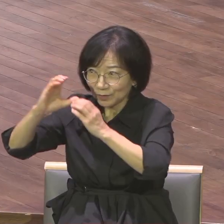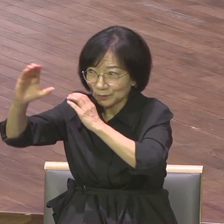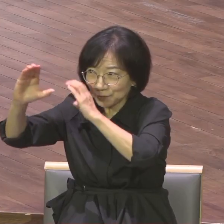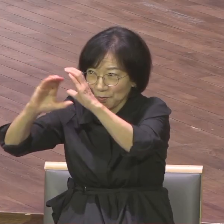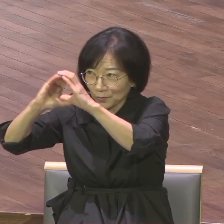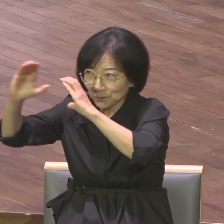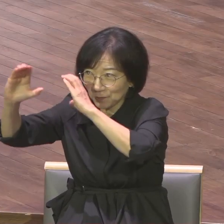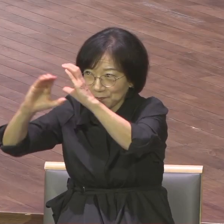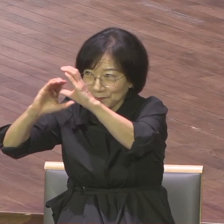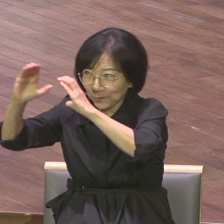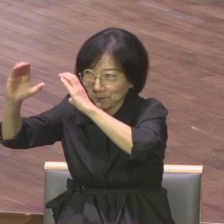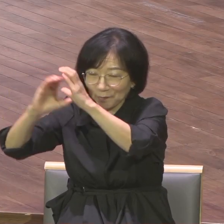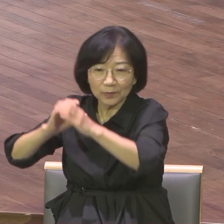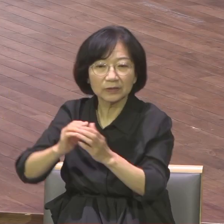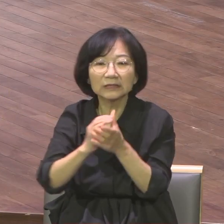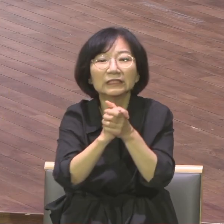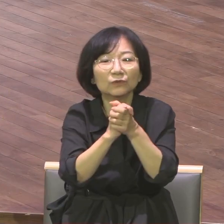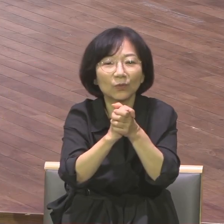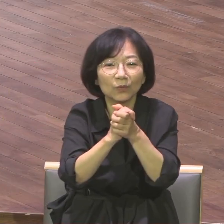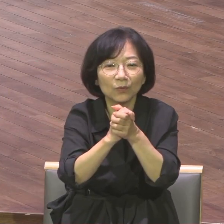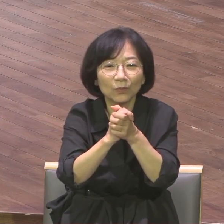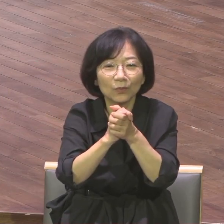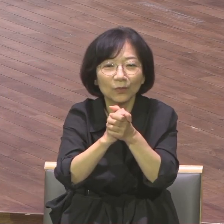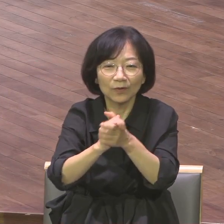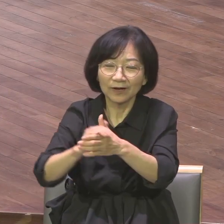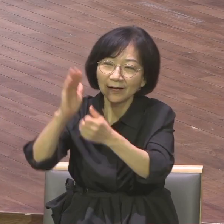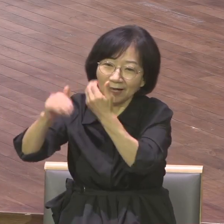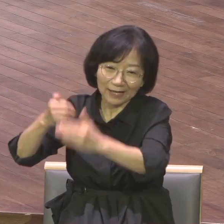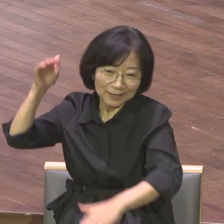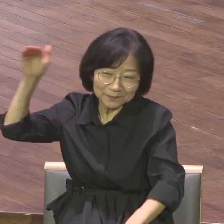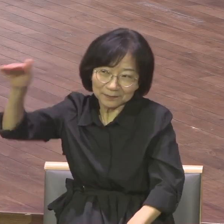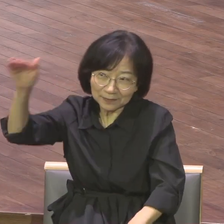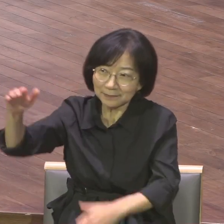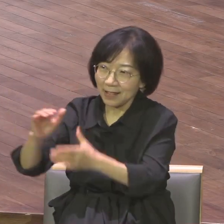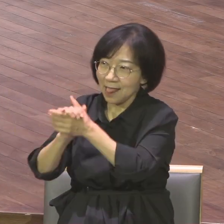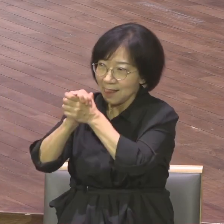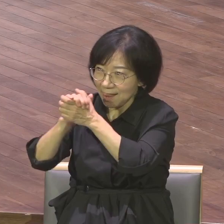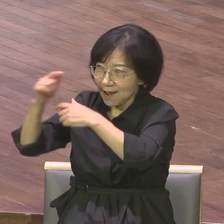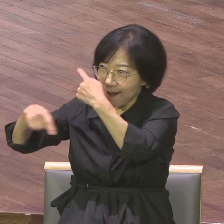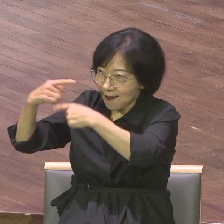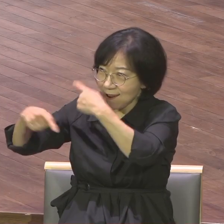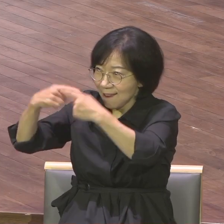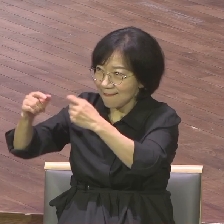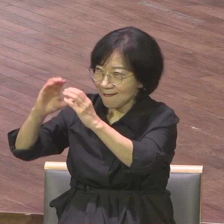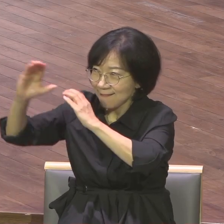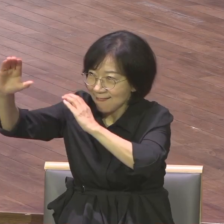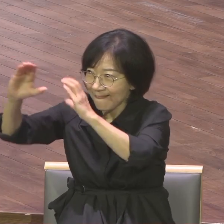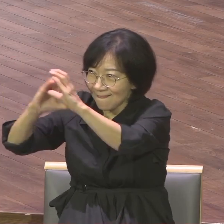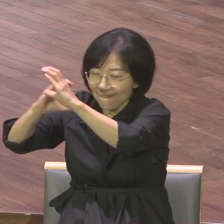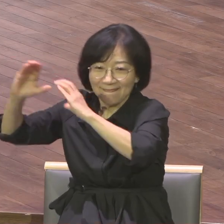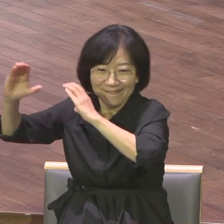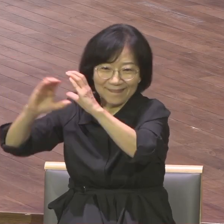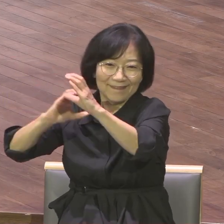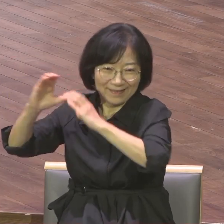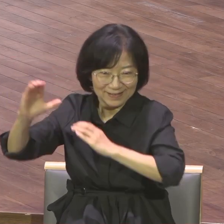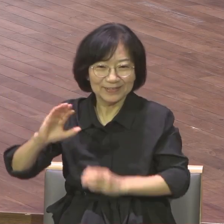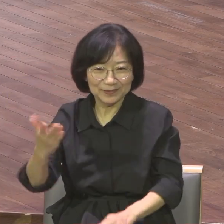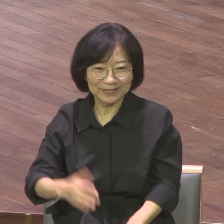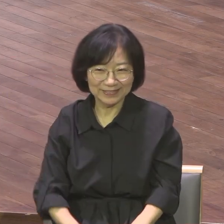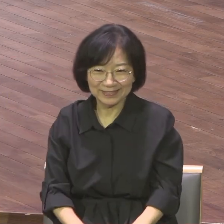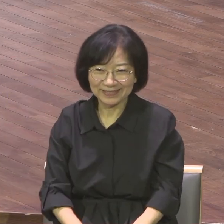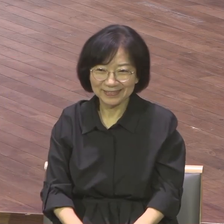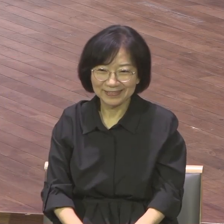하는 대화예요. 하나님과 소통이 되어져야 된단 말이에요. 기도. 하나님이 원하는 게 뭐야? 대화 좀